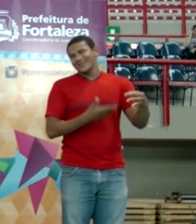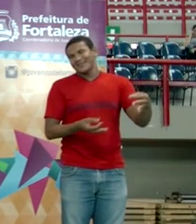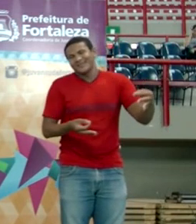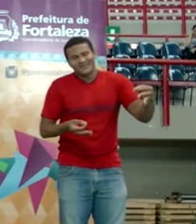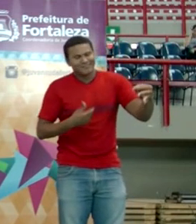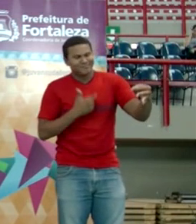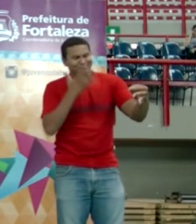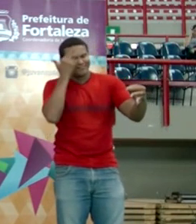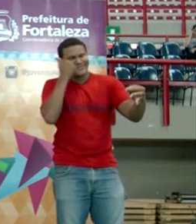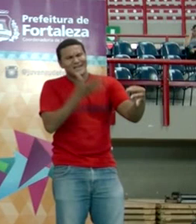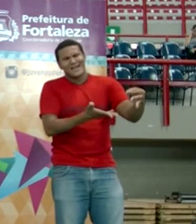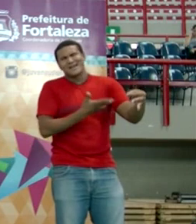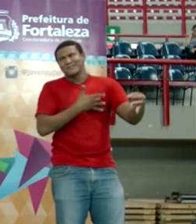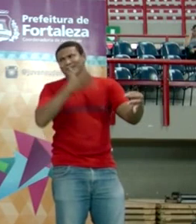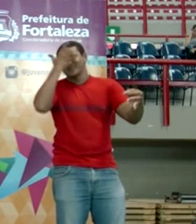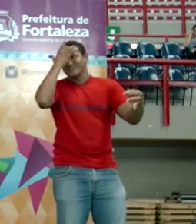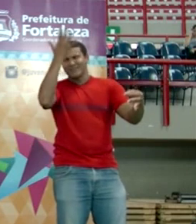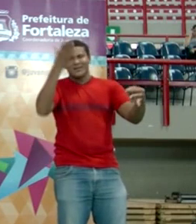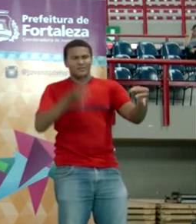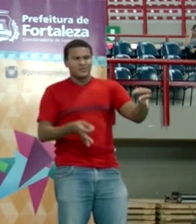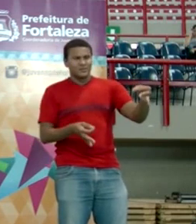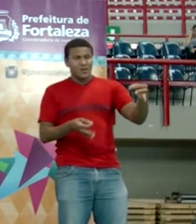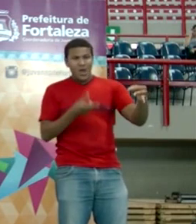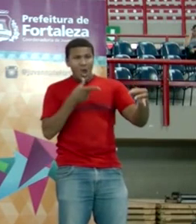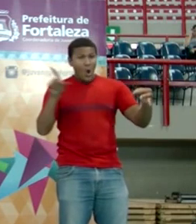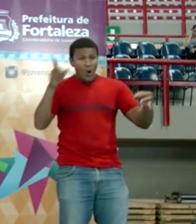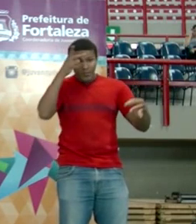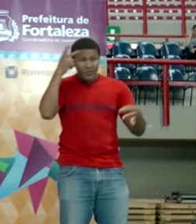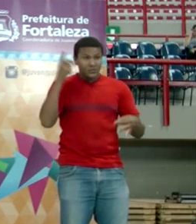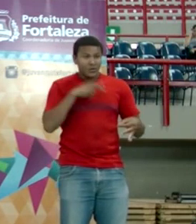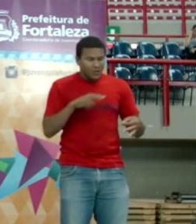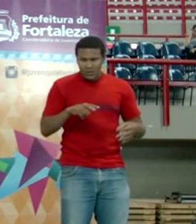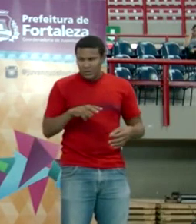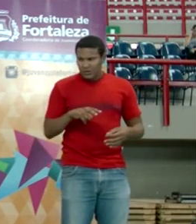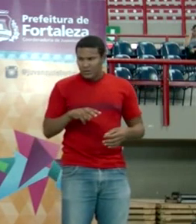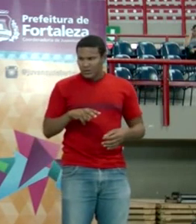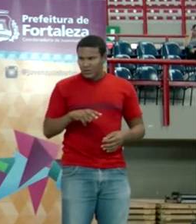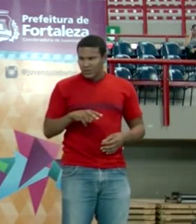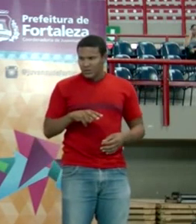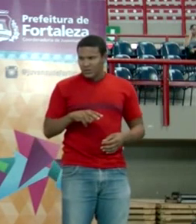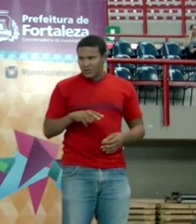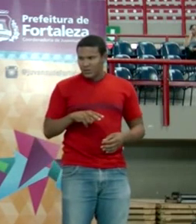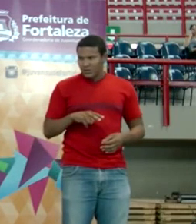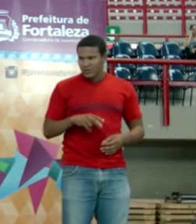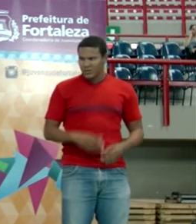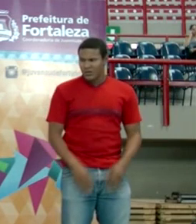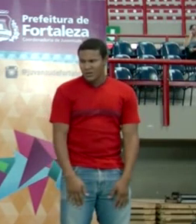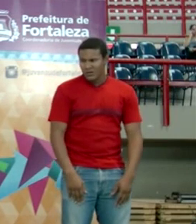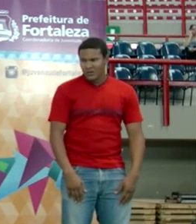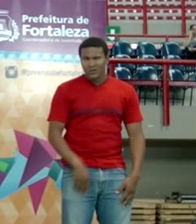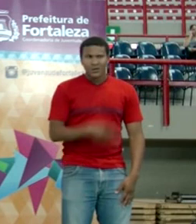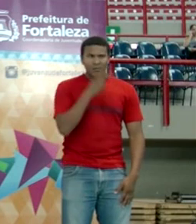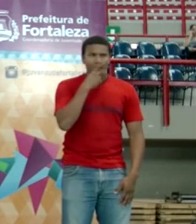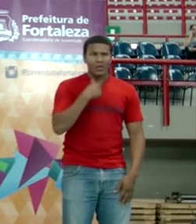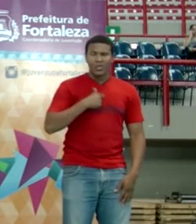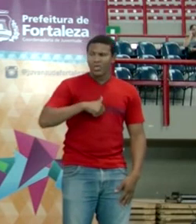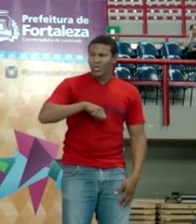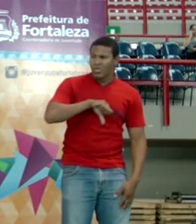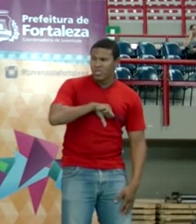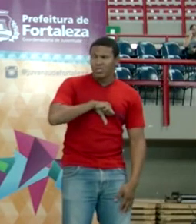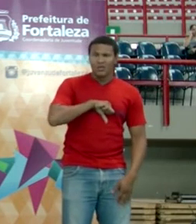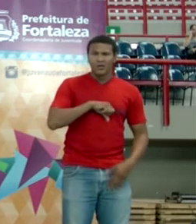Como eu sei disso? A outra pessoa, psicologicamente, vai estar variada. É